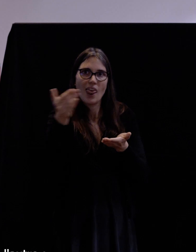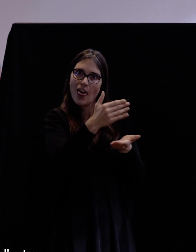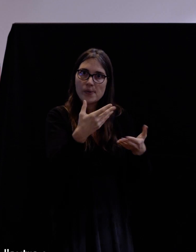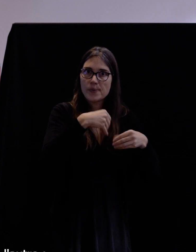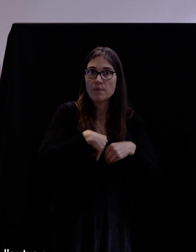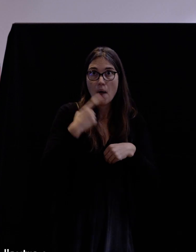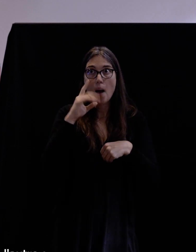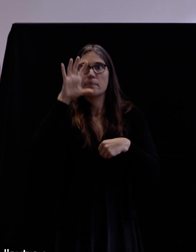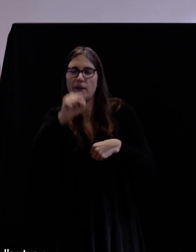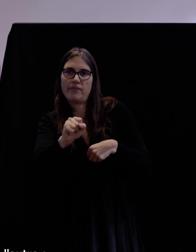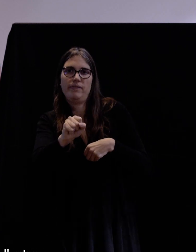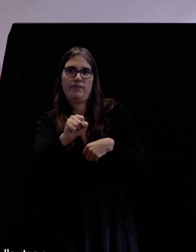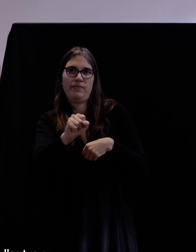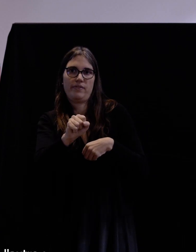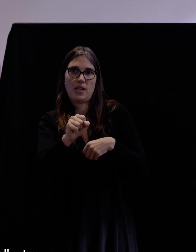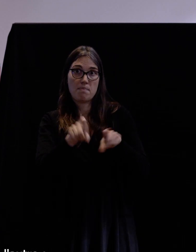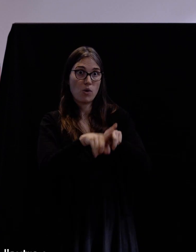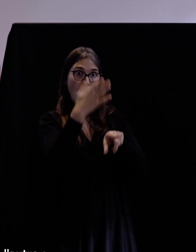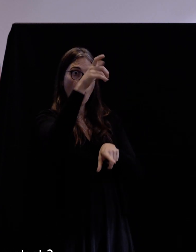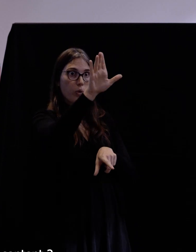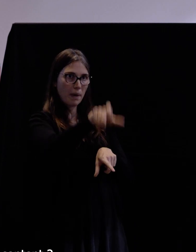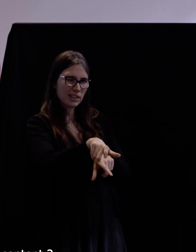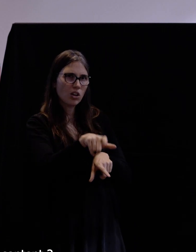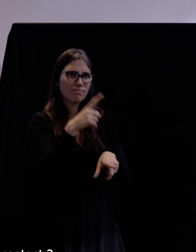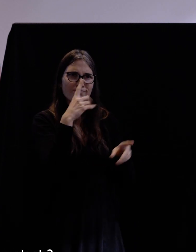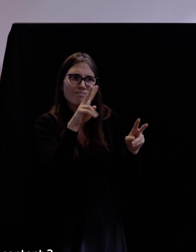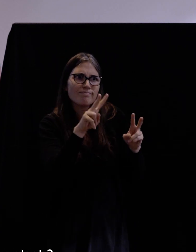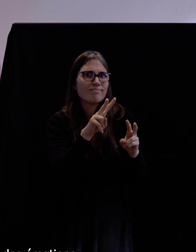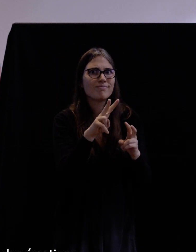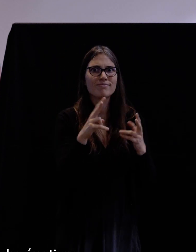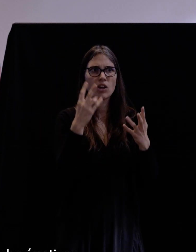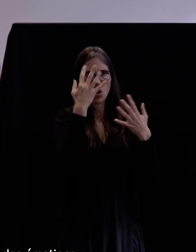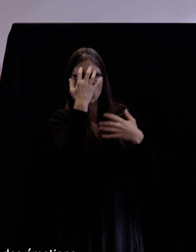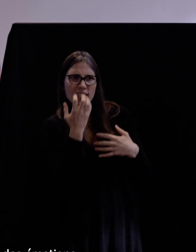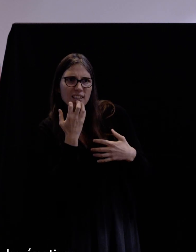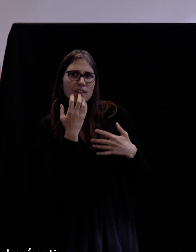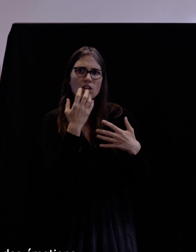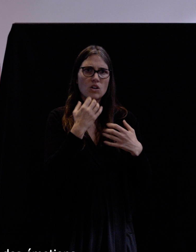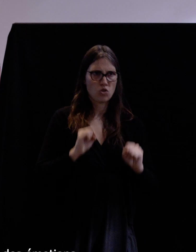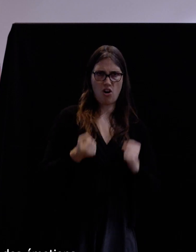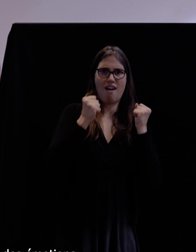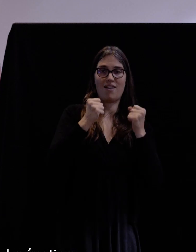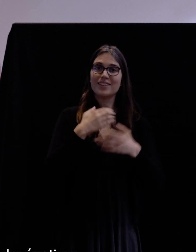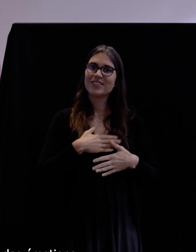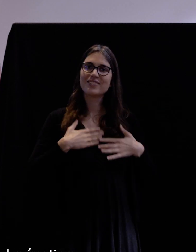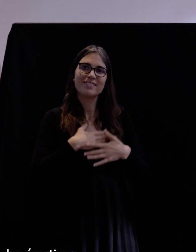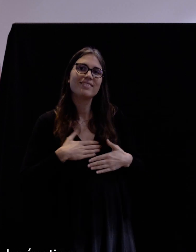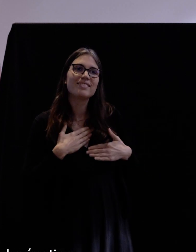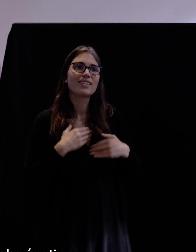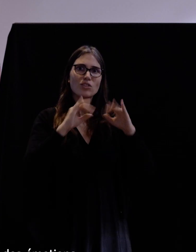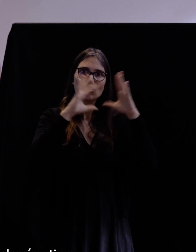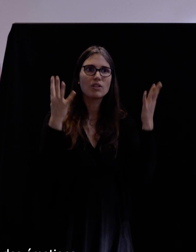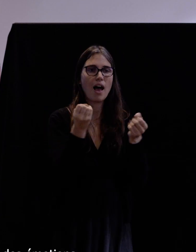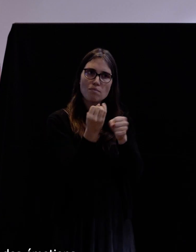la perception de l'autre. Est-ce qu'il est en colère? Est-ce qu'il est content? Est-ce qu'il est joyeux? Donc la perception des émotions. Hein, et tout